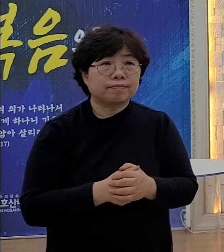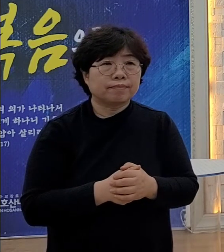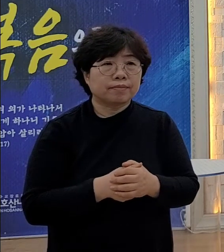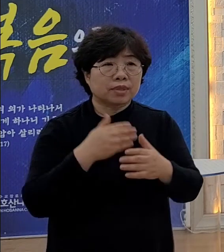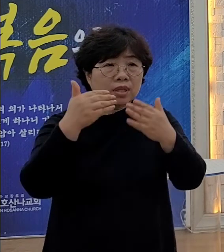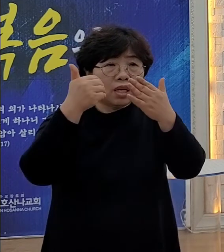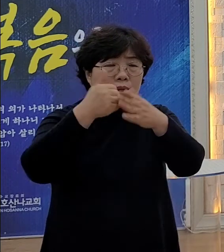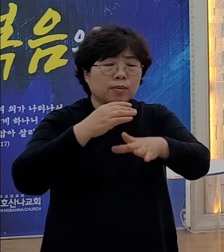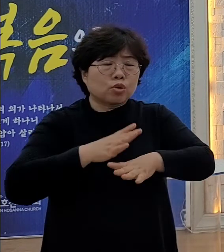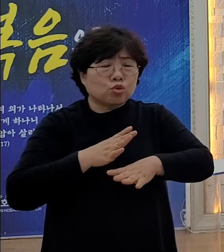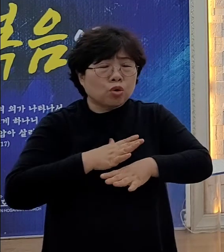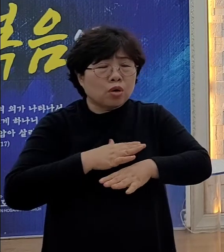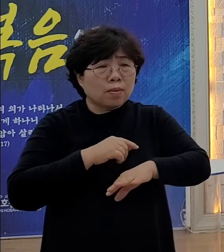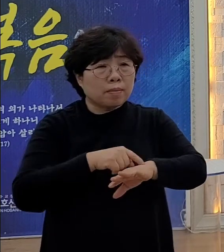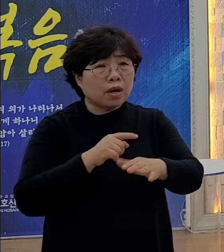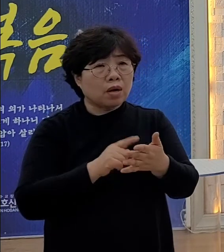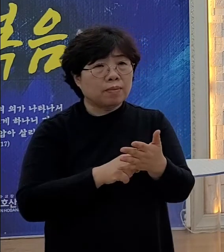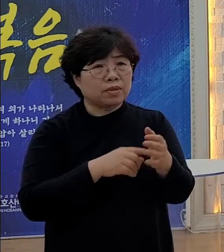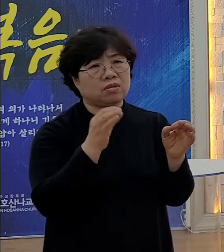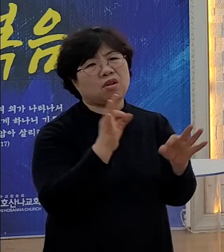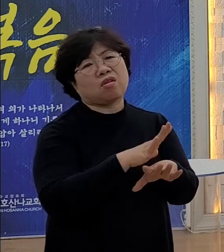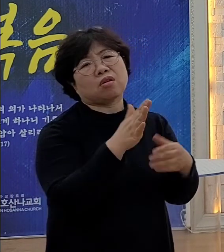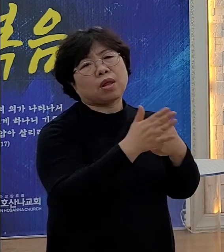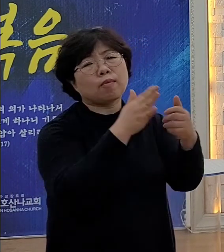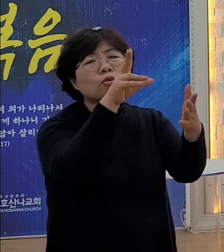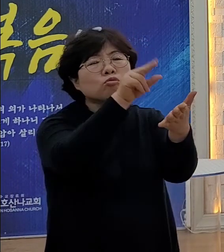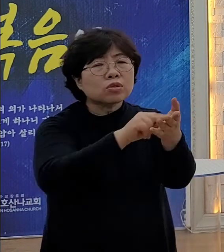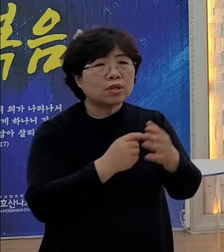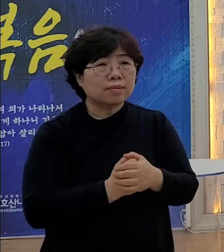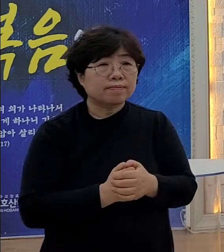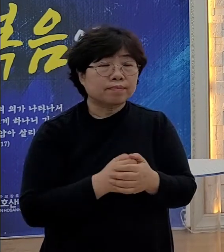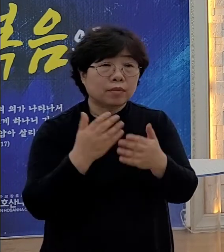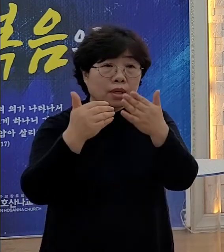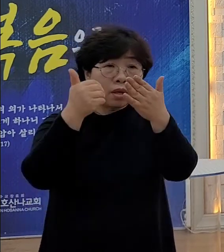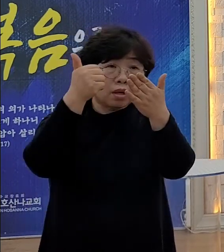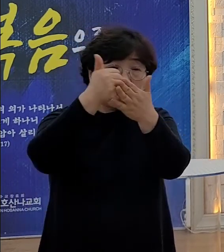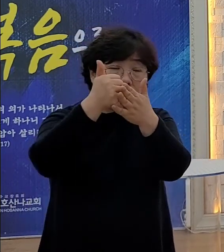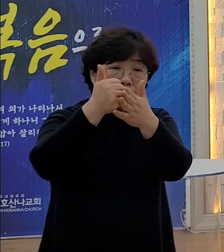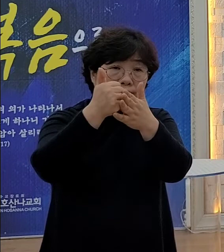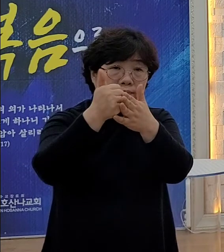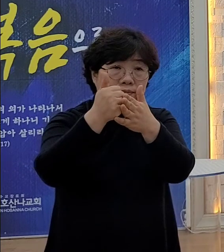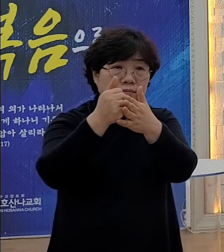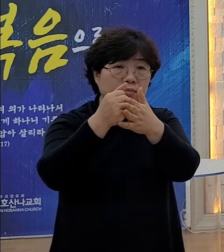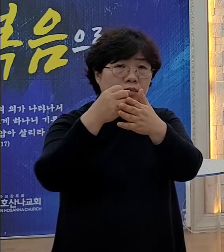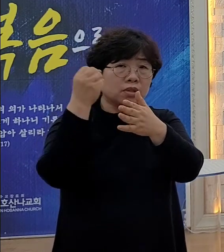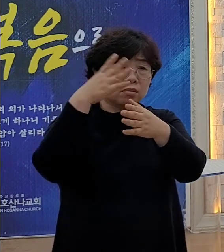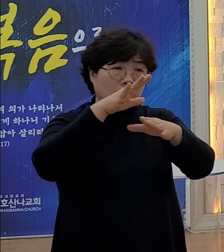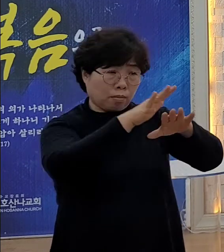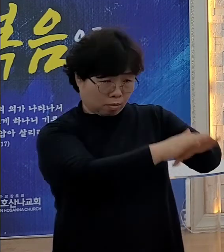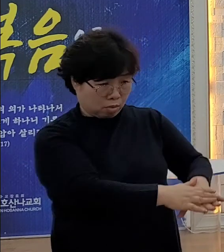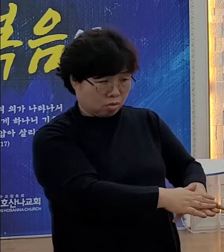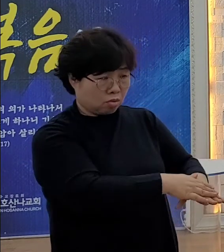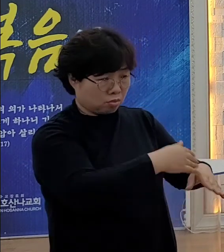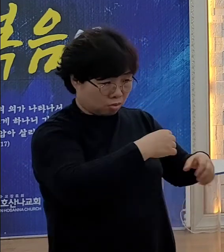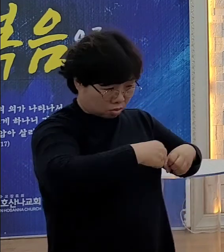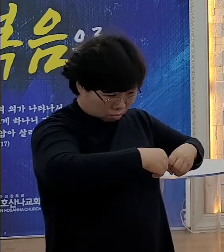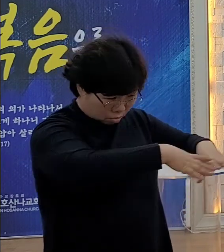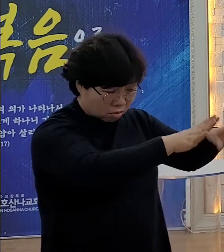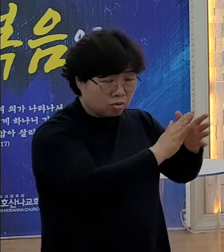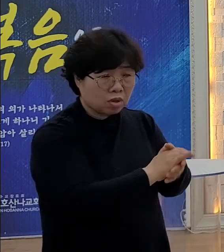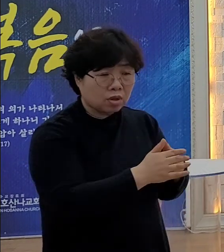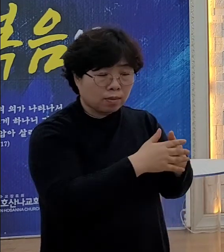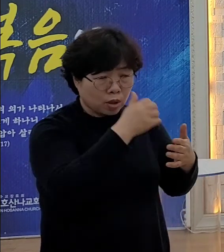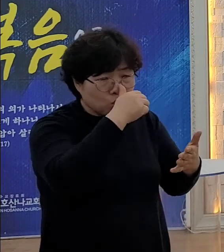하나님을 두려워하지 않는다는 데 있다. 왜? 하나님께서 그냥 내버려 두셨잖아요. 그러니까 죄를